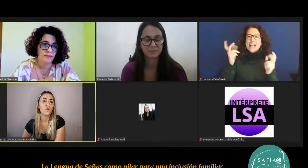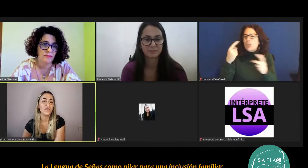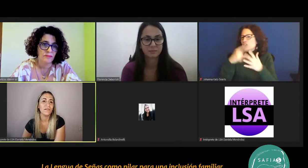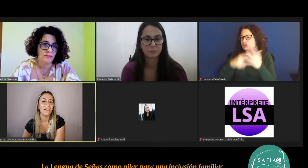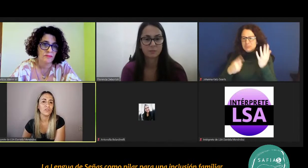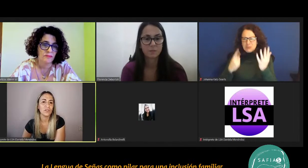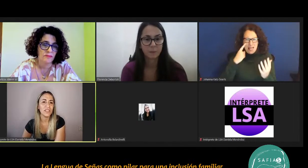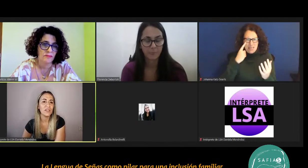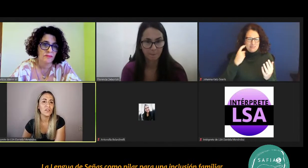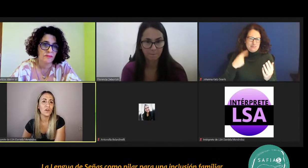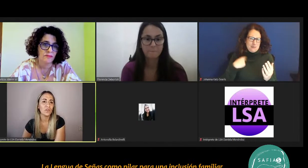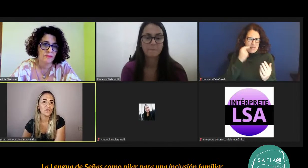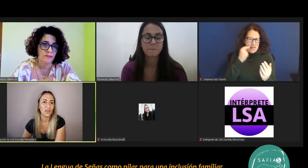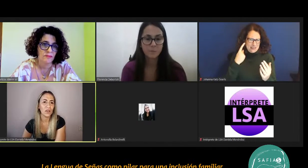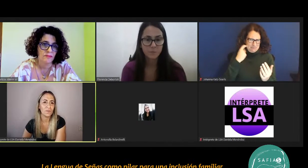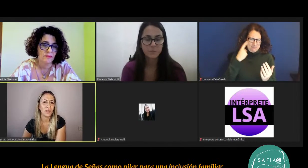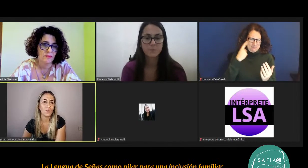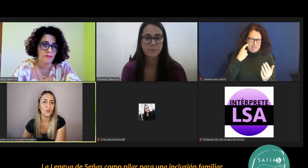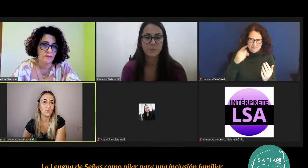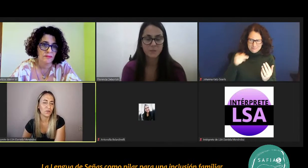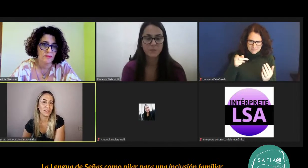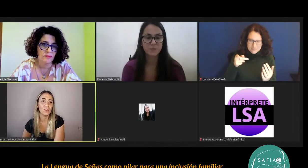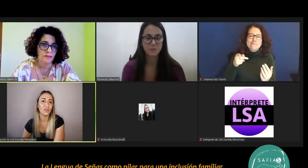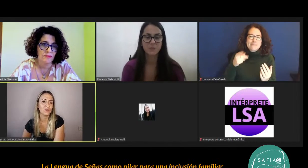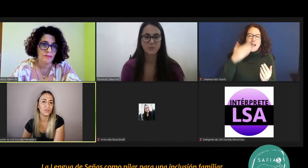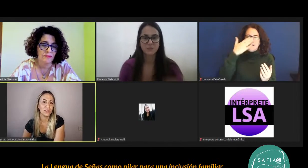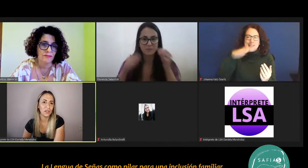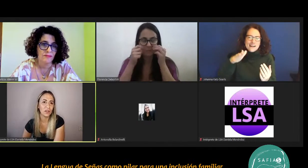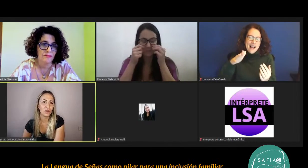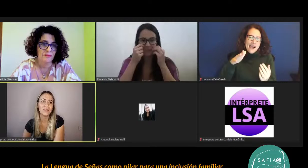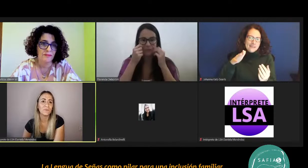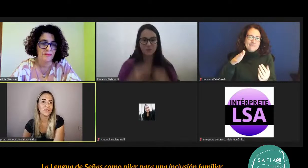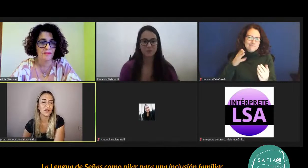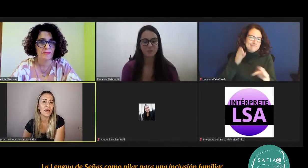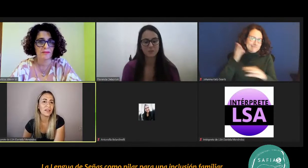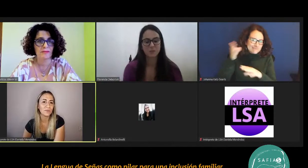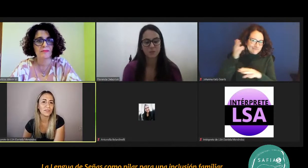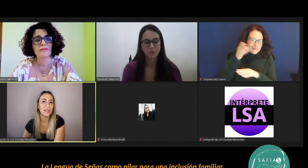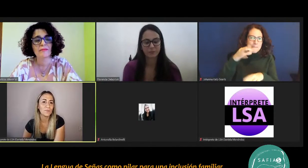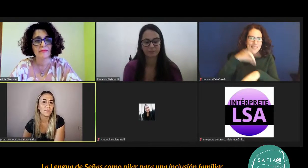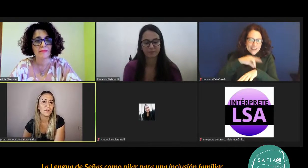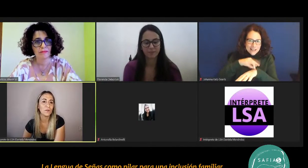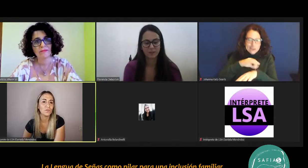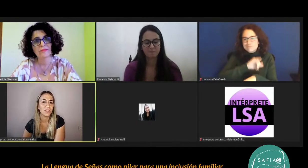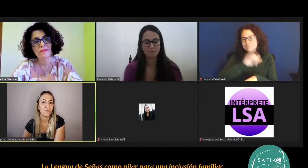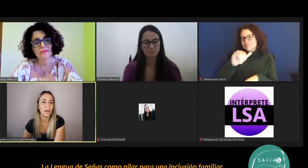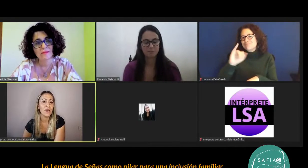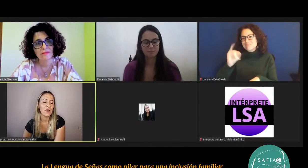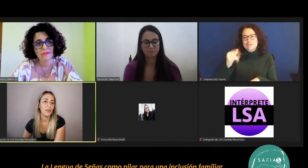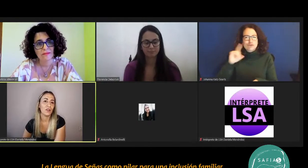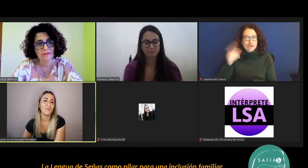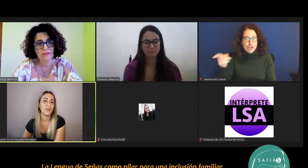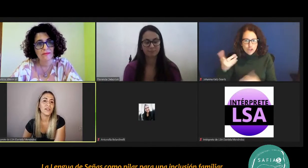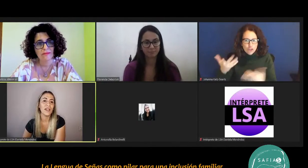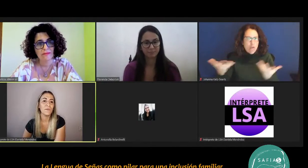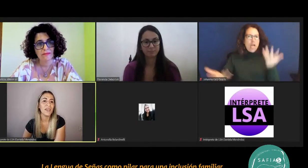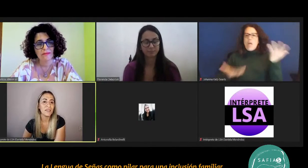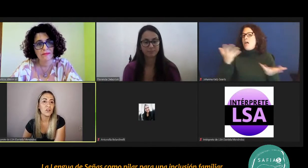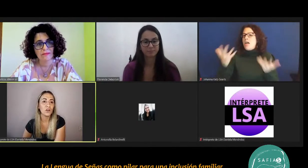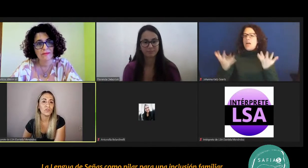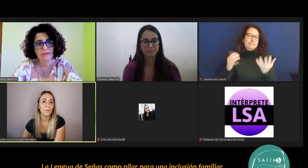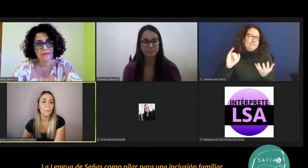que no escuchaba los sonidos, empezaron por distintas cosas, empezaron a darse cuenta de que mi hermano no escuchaba. Comenzaron a